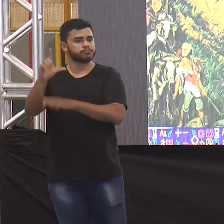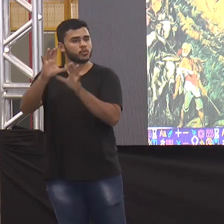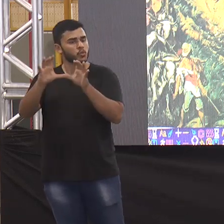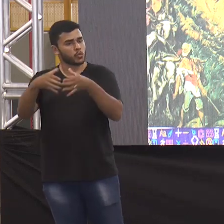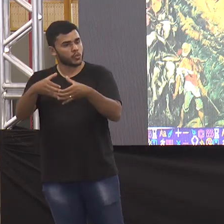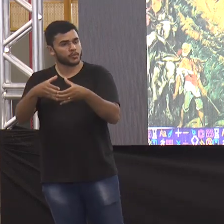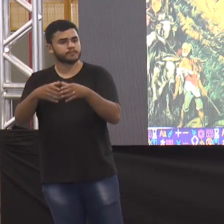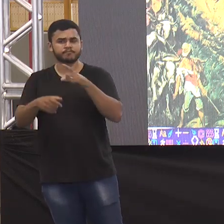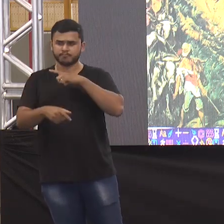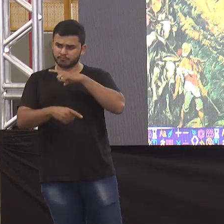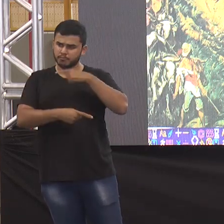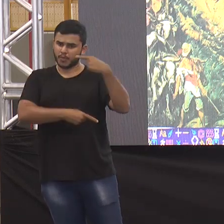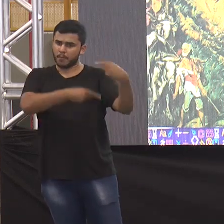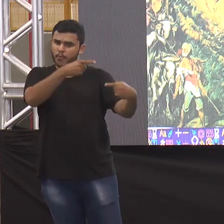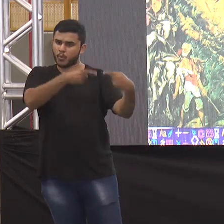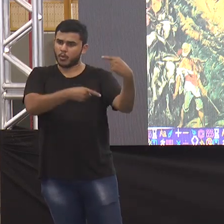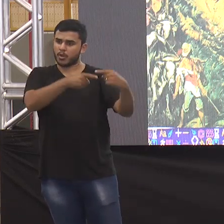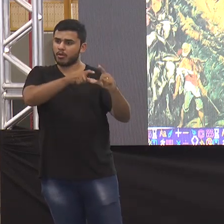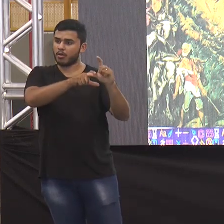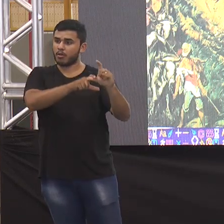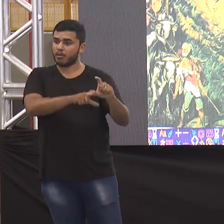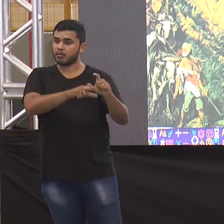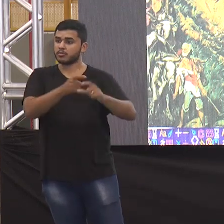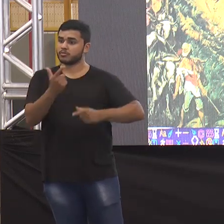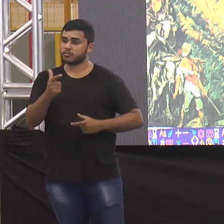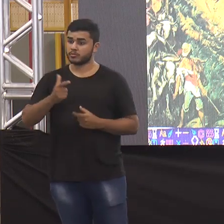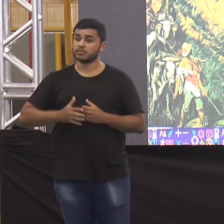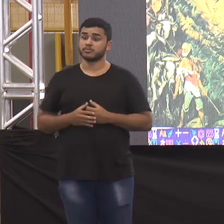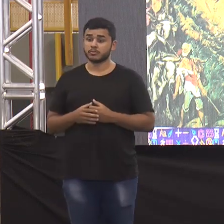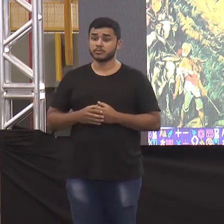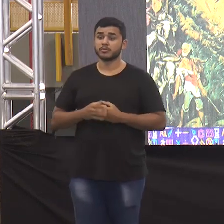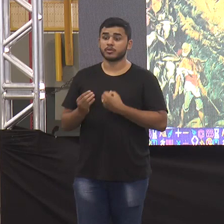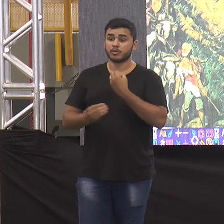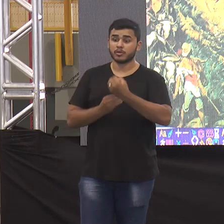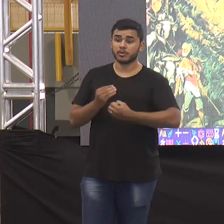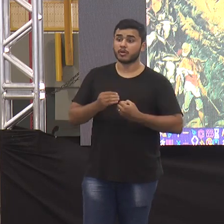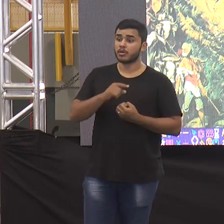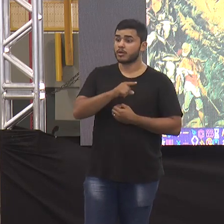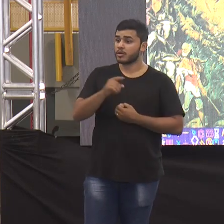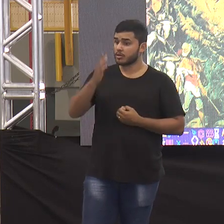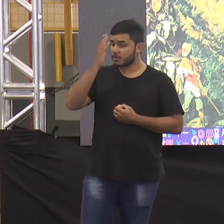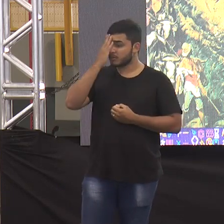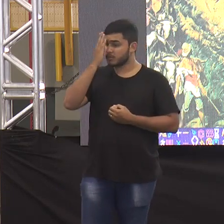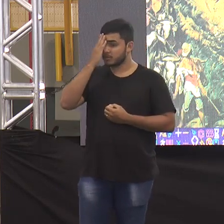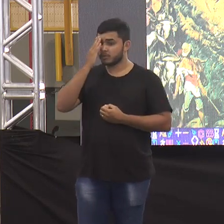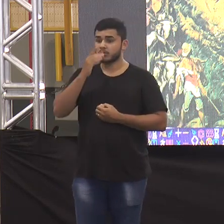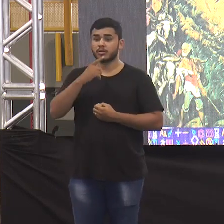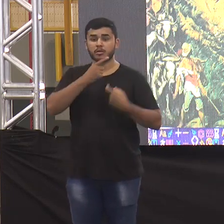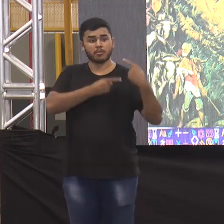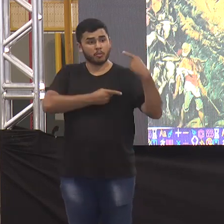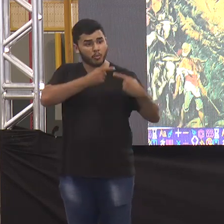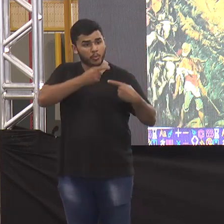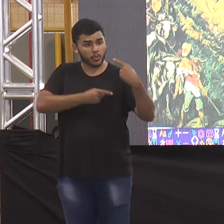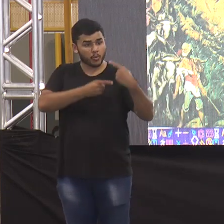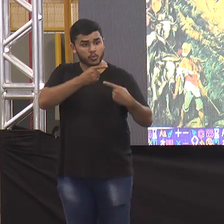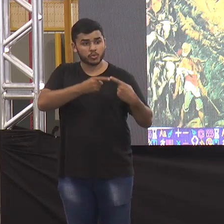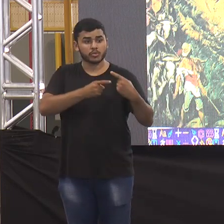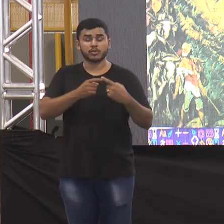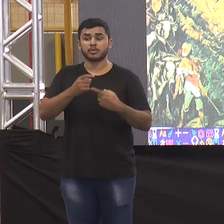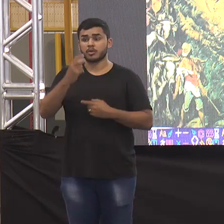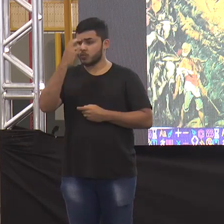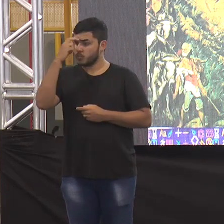emancipação política e emancipação cultural, emancipação política e